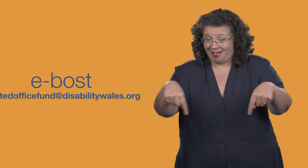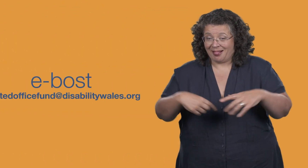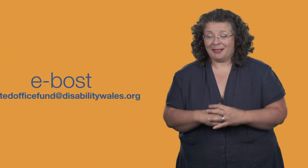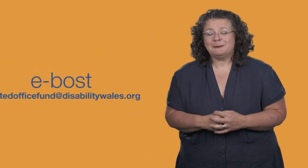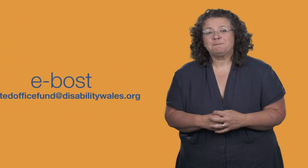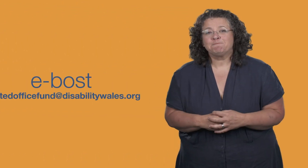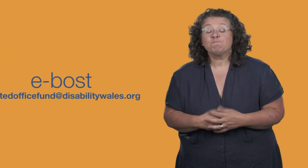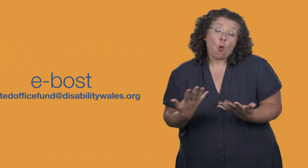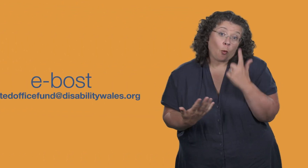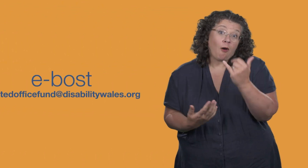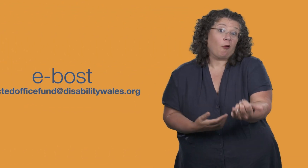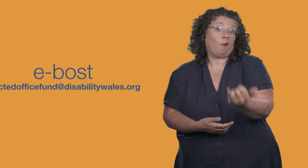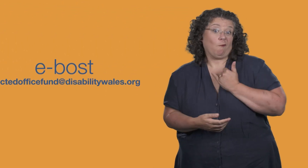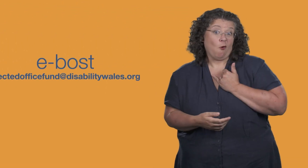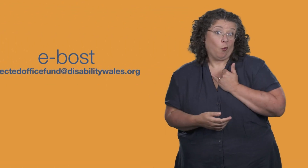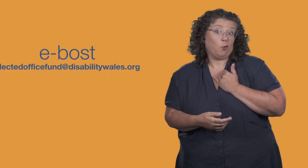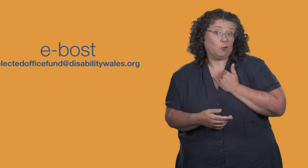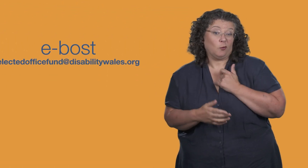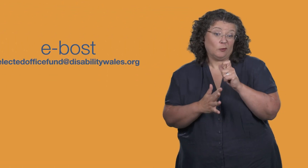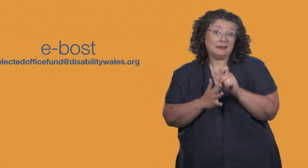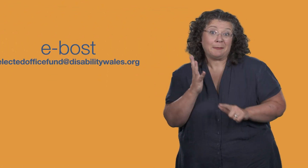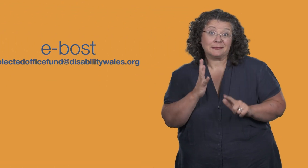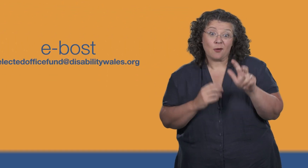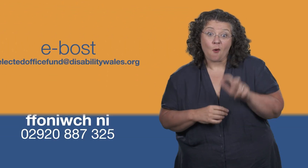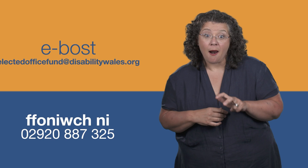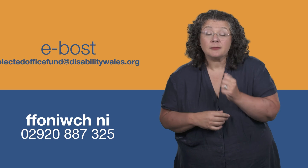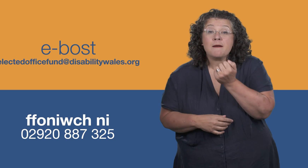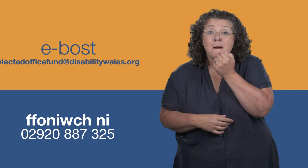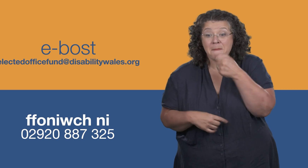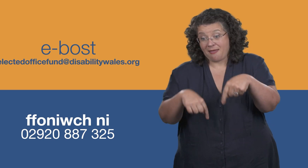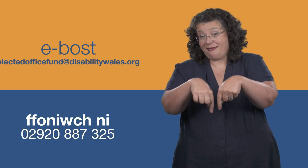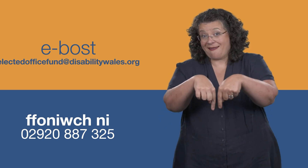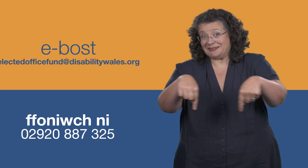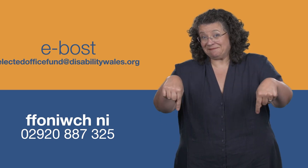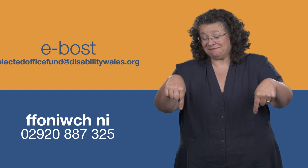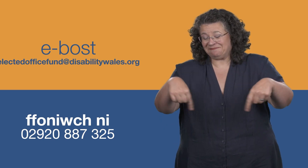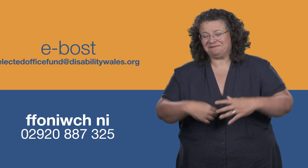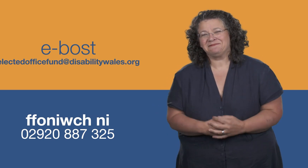electedofficefund@disabilitywales.org neu drwy ffonio Anabledd Cymru ar 029 288 7325.